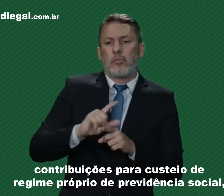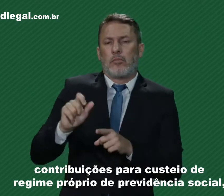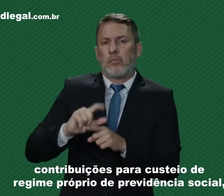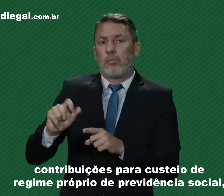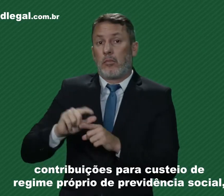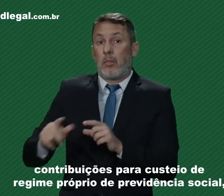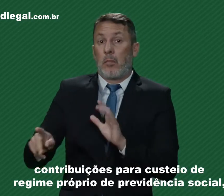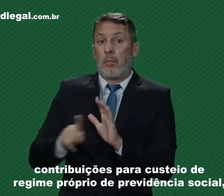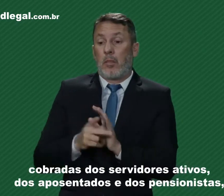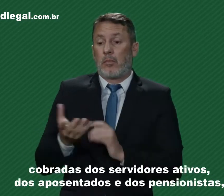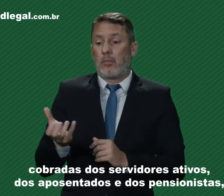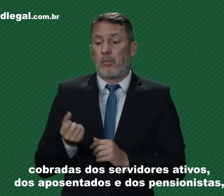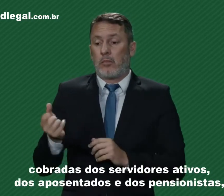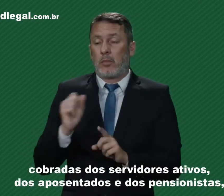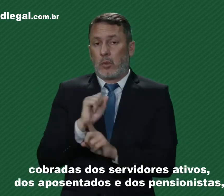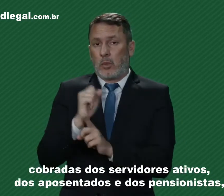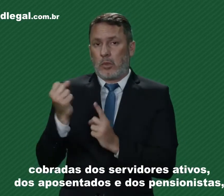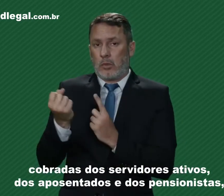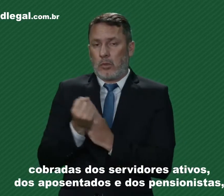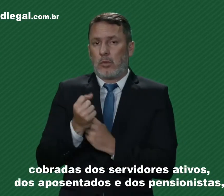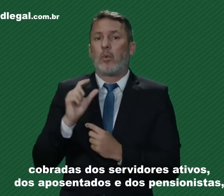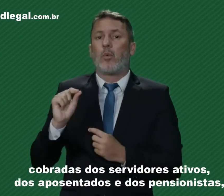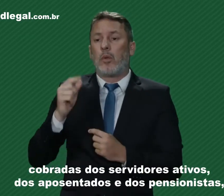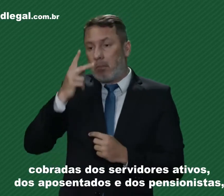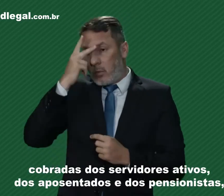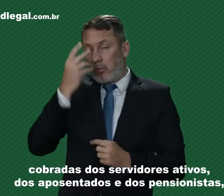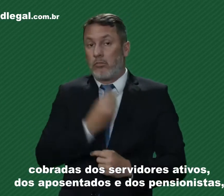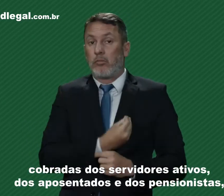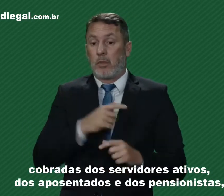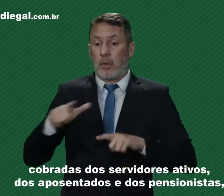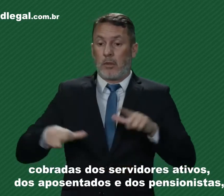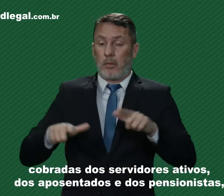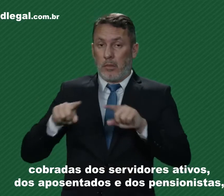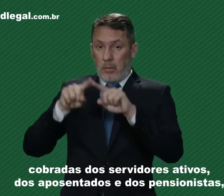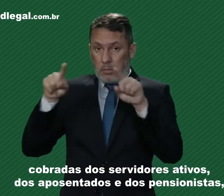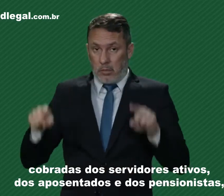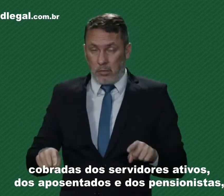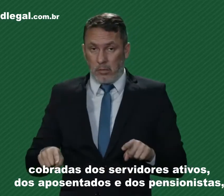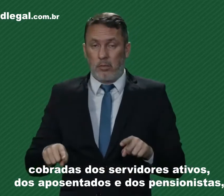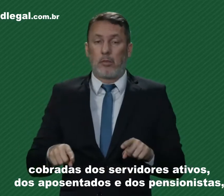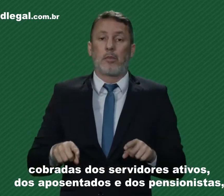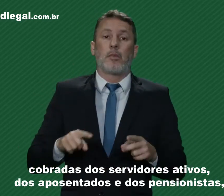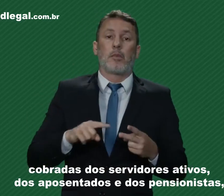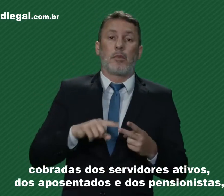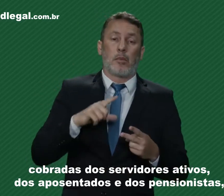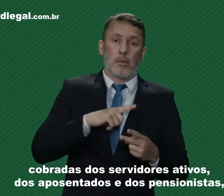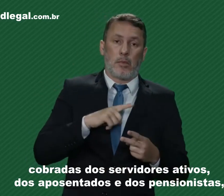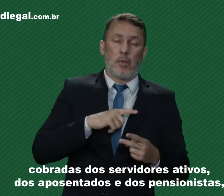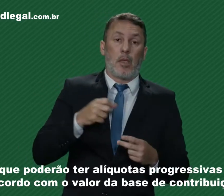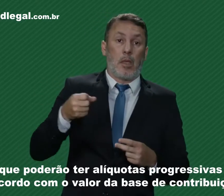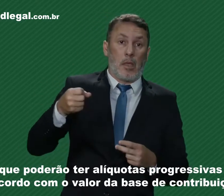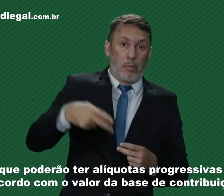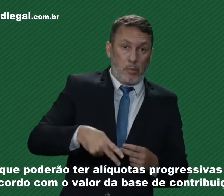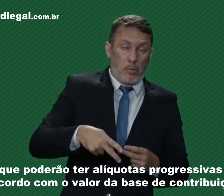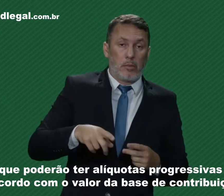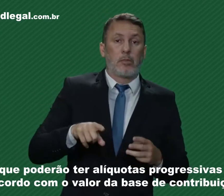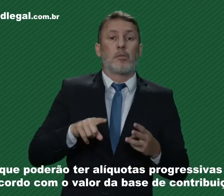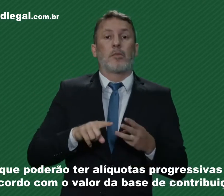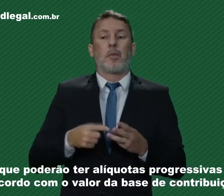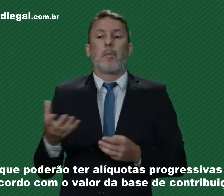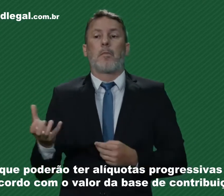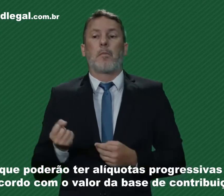de previdência social cobradas dos servidores ativos, dos aposentados e dos pensionistas, que poderão